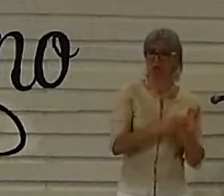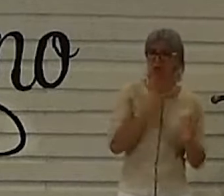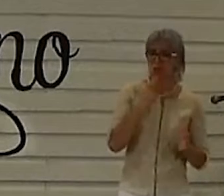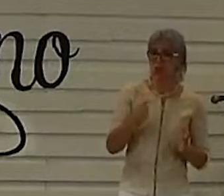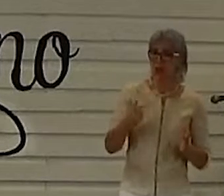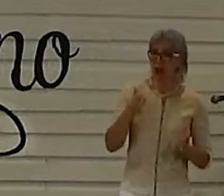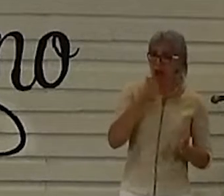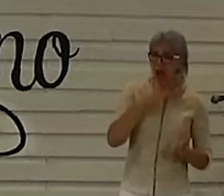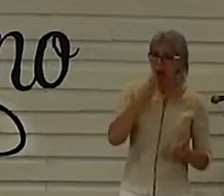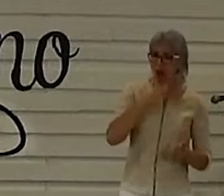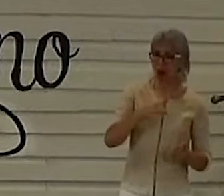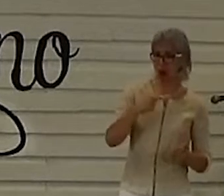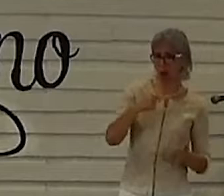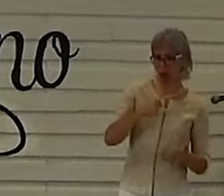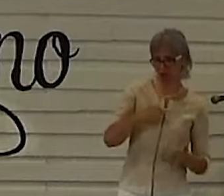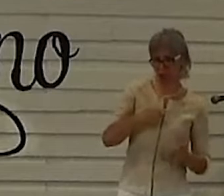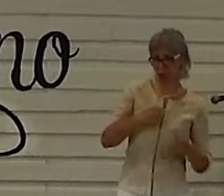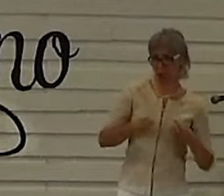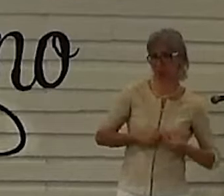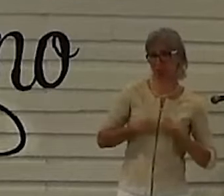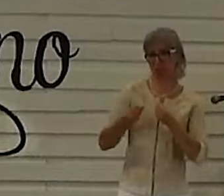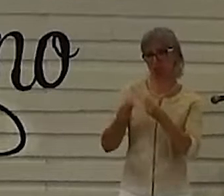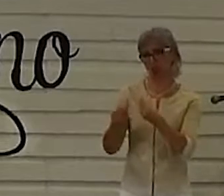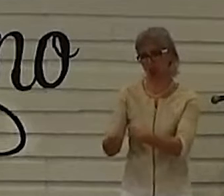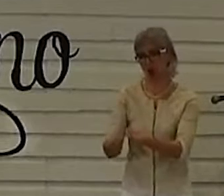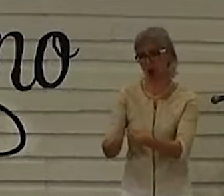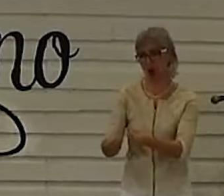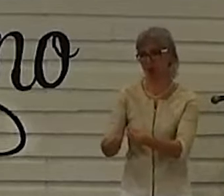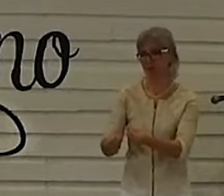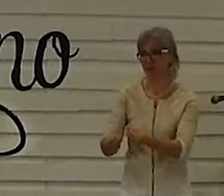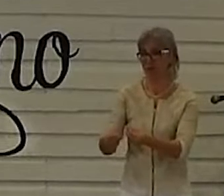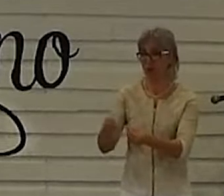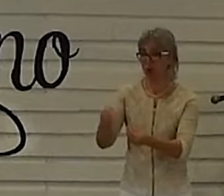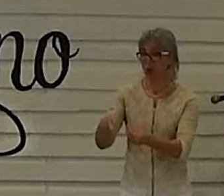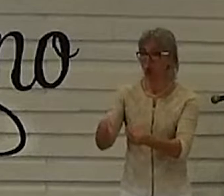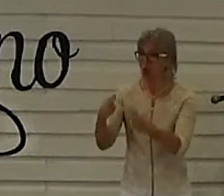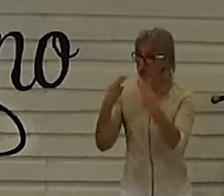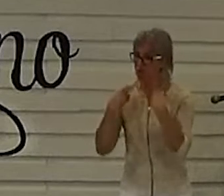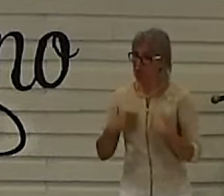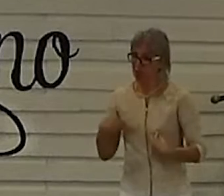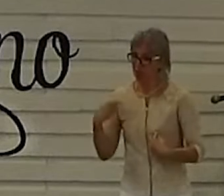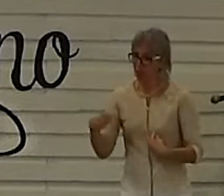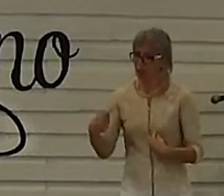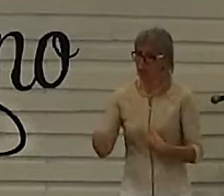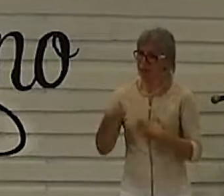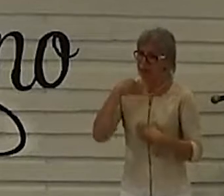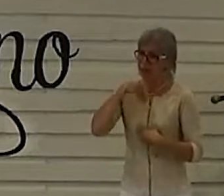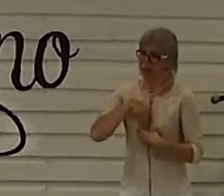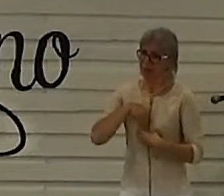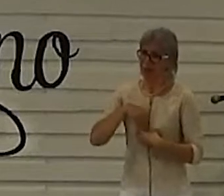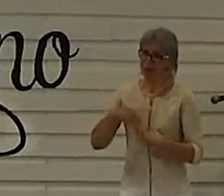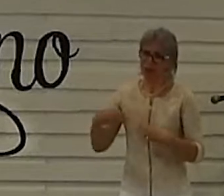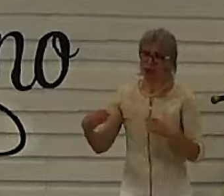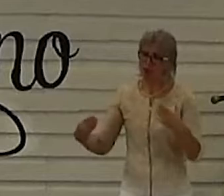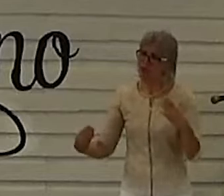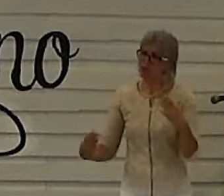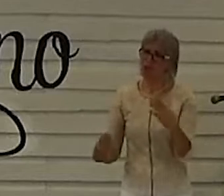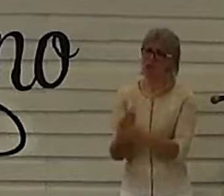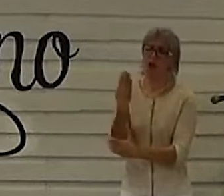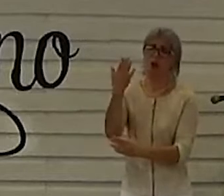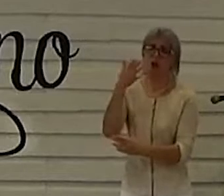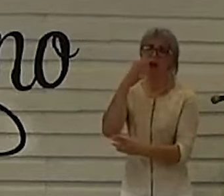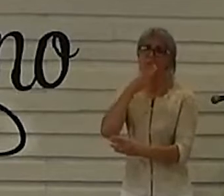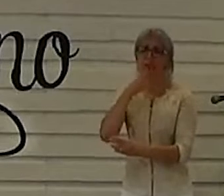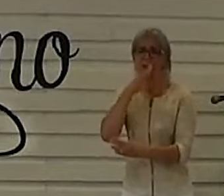scaturirà in te una fonte di acqua viva. Cioè l'acqua che io ti darò, sarai tu che darai a bere l'acqua. E lei